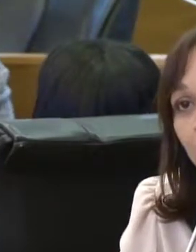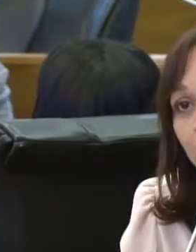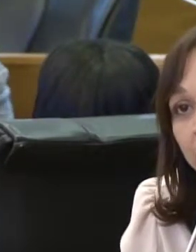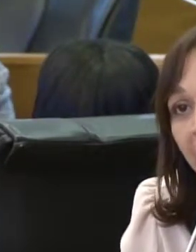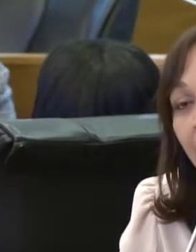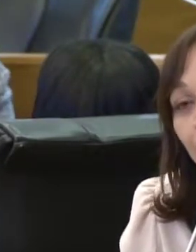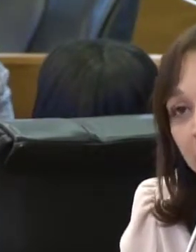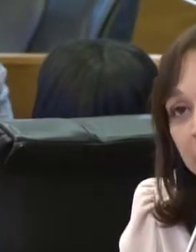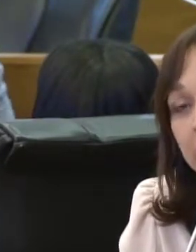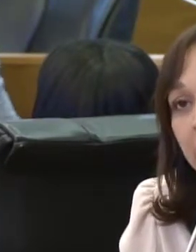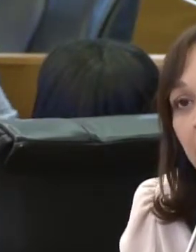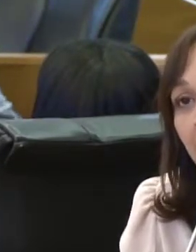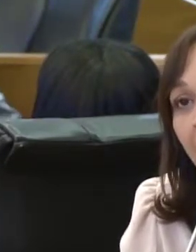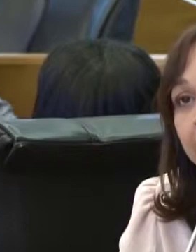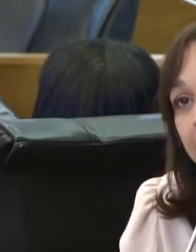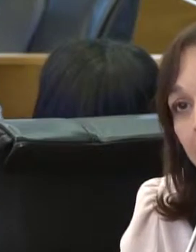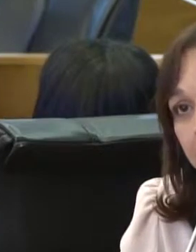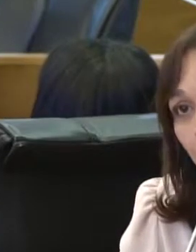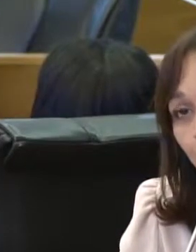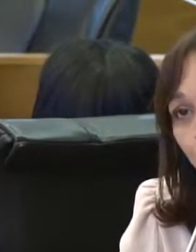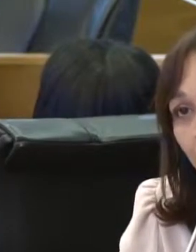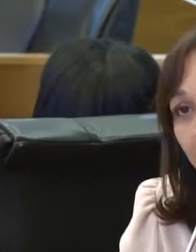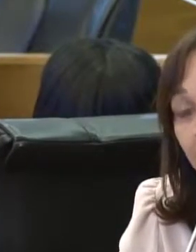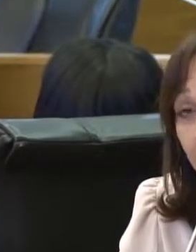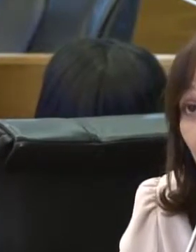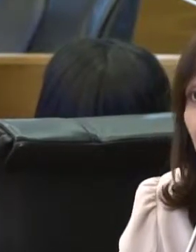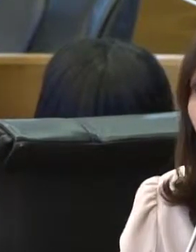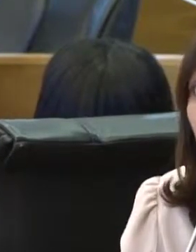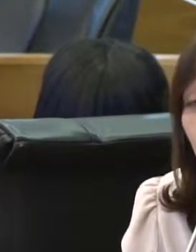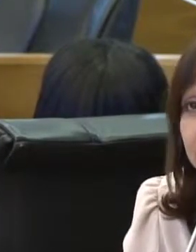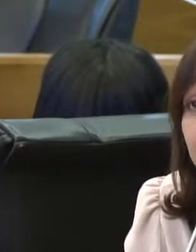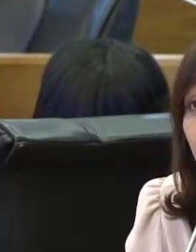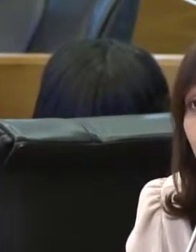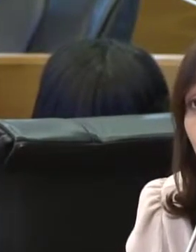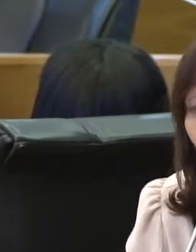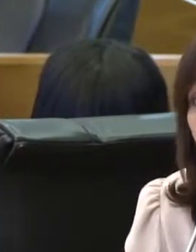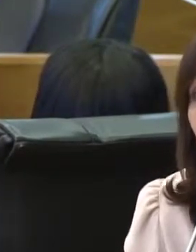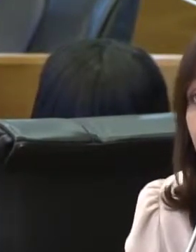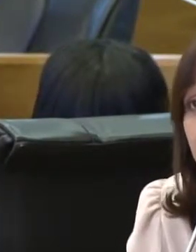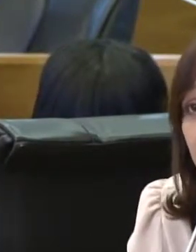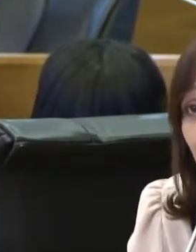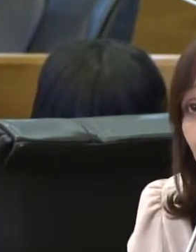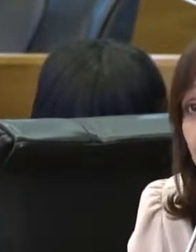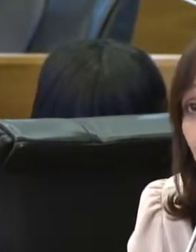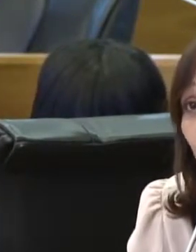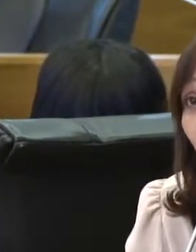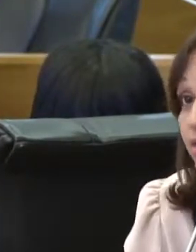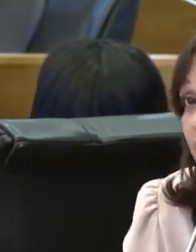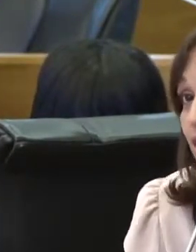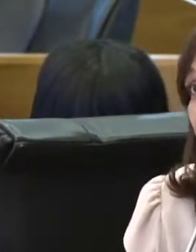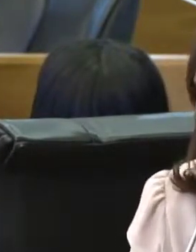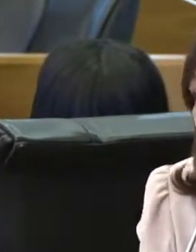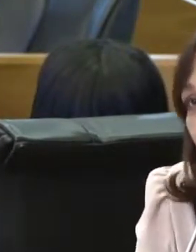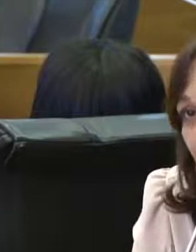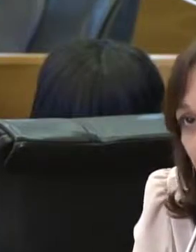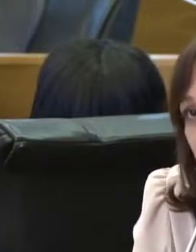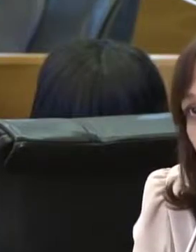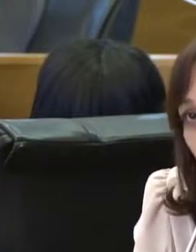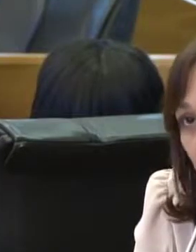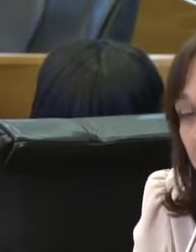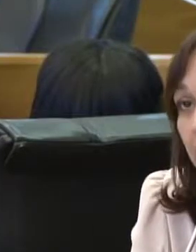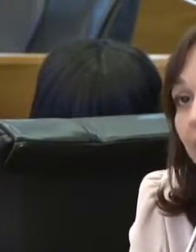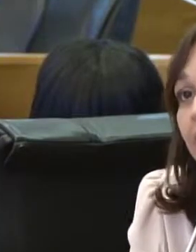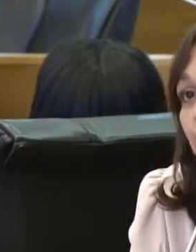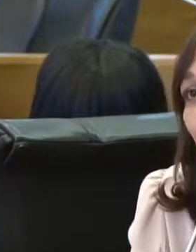sentido, de termos aqui a licitação pública, que foi, inclusive, um dos mecanismos de todos os candidatos a prefeito